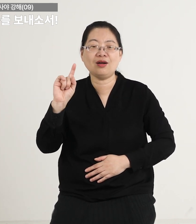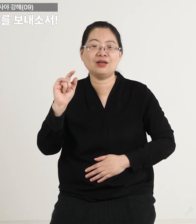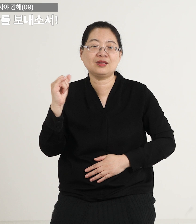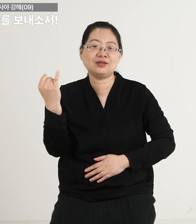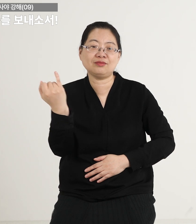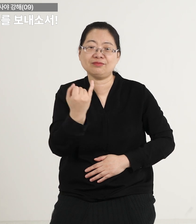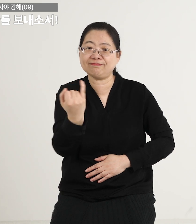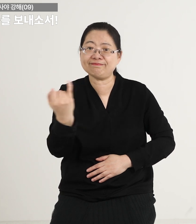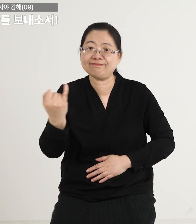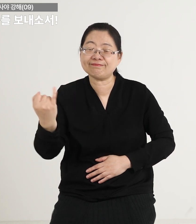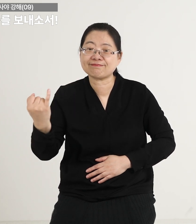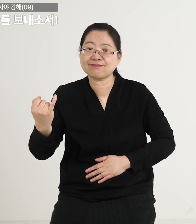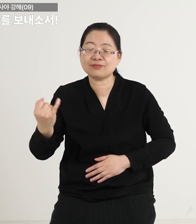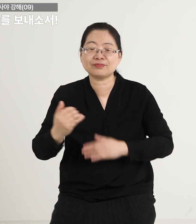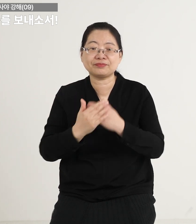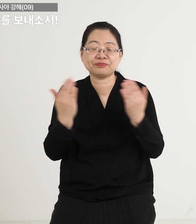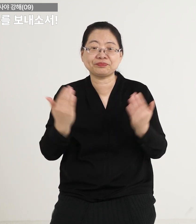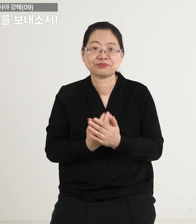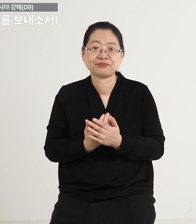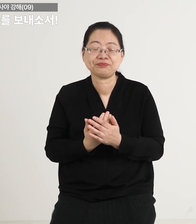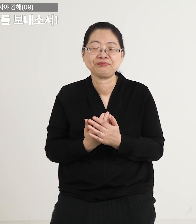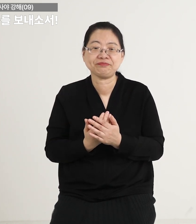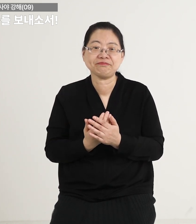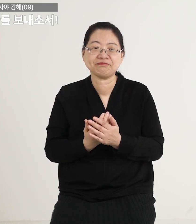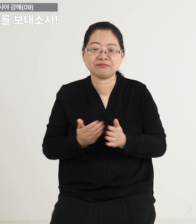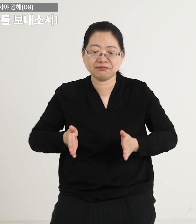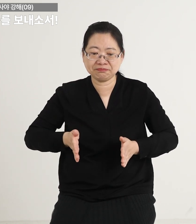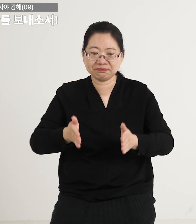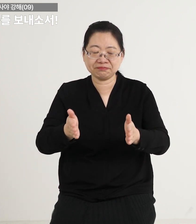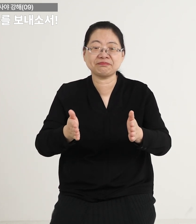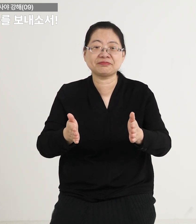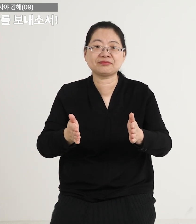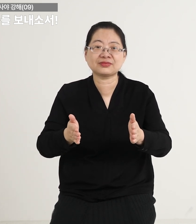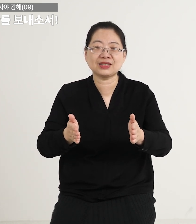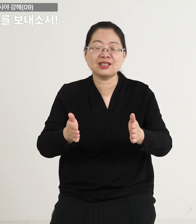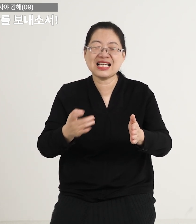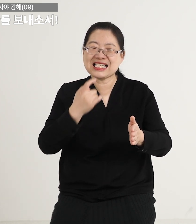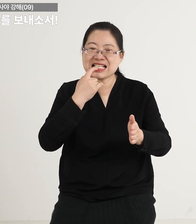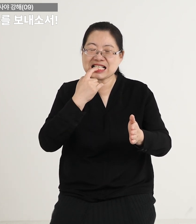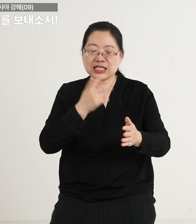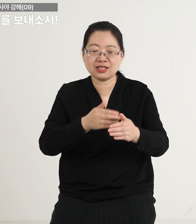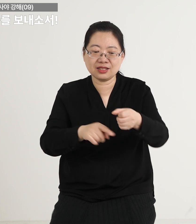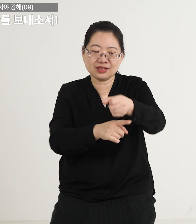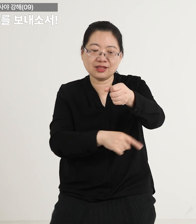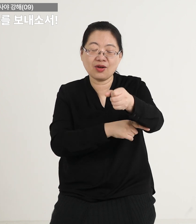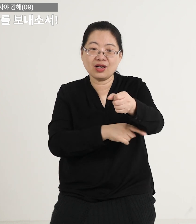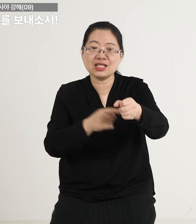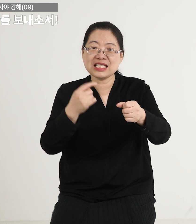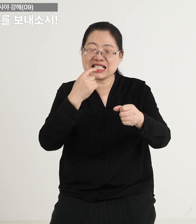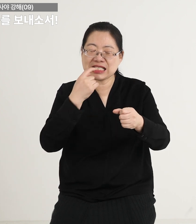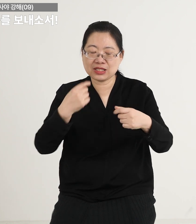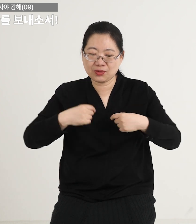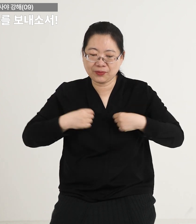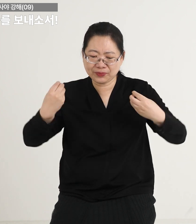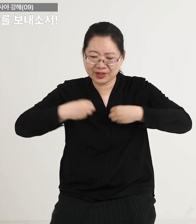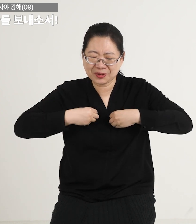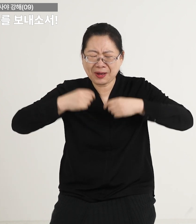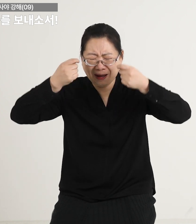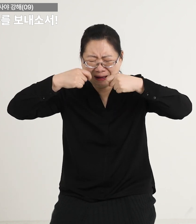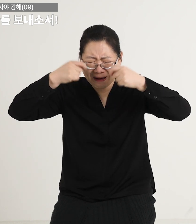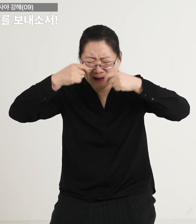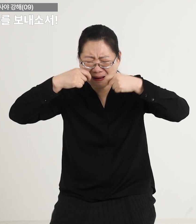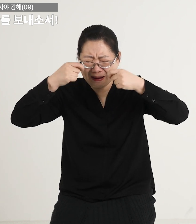안악내들은 다 아스팔트 길바닥에 나와서 소복 입고 하얀 옷 입고 통곡을 했어요.